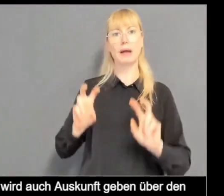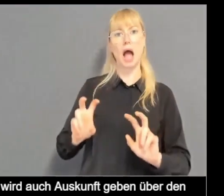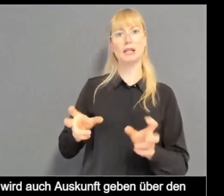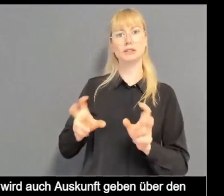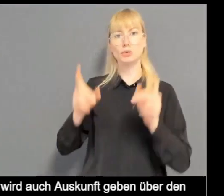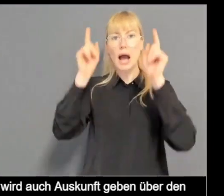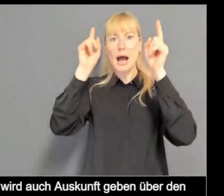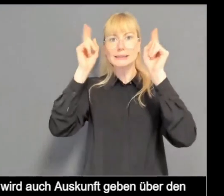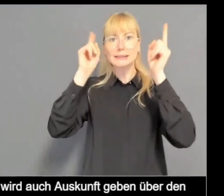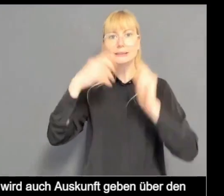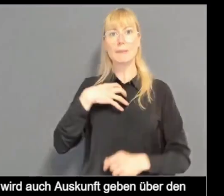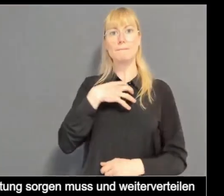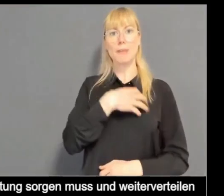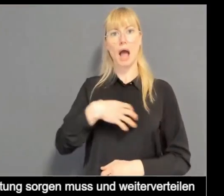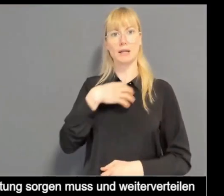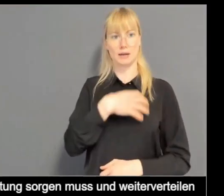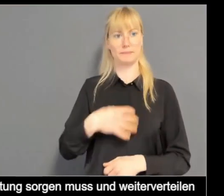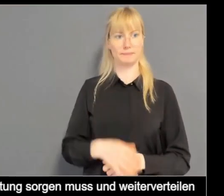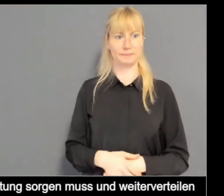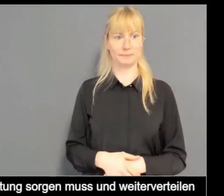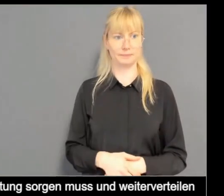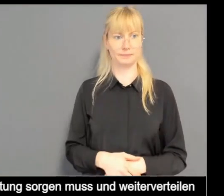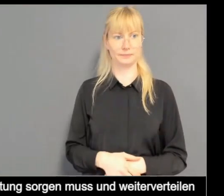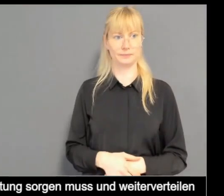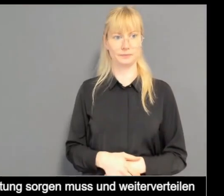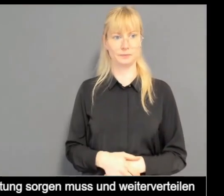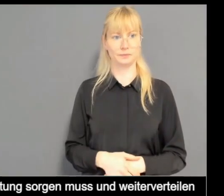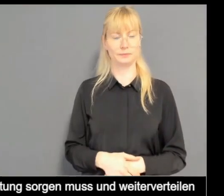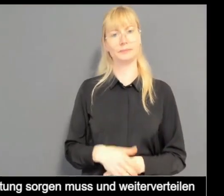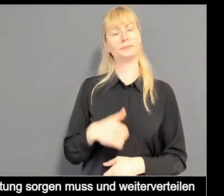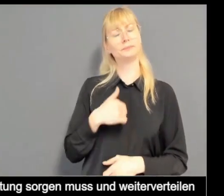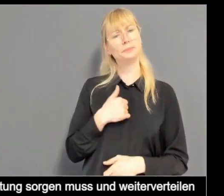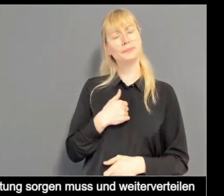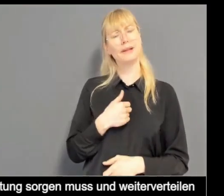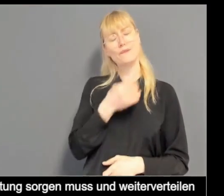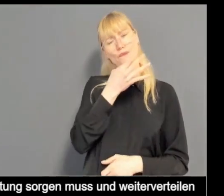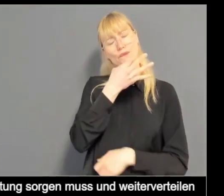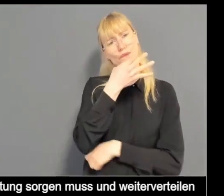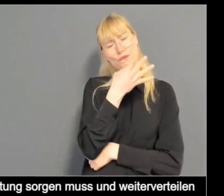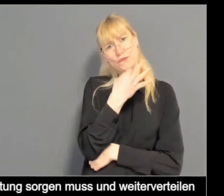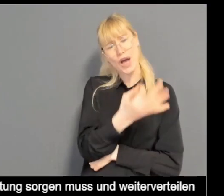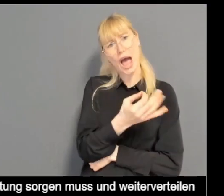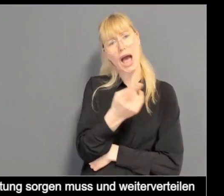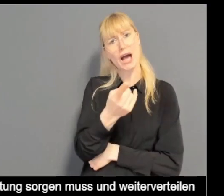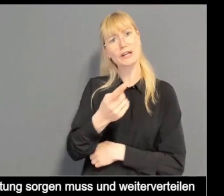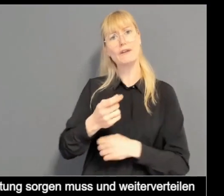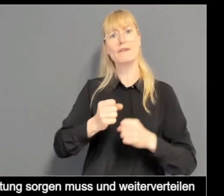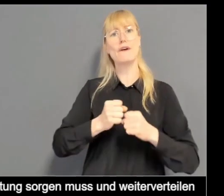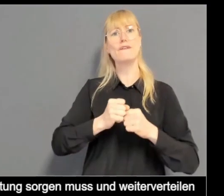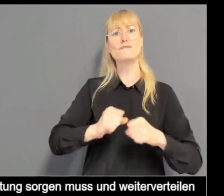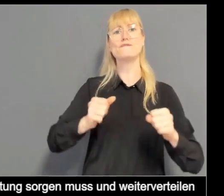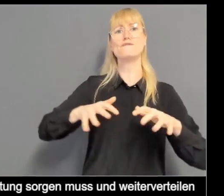Jasmin Lukas, Antenne Bayern. Ich hätte eine Frage speziell zum Thema Volksfeste an Herrn Herrmann